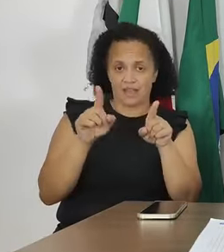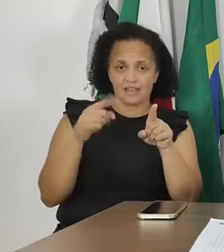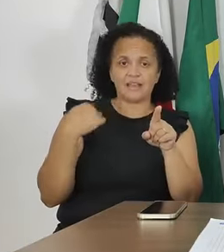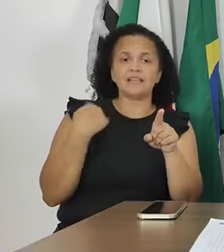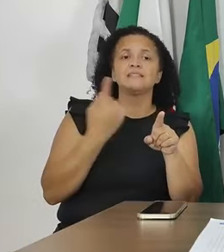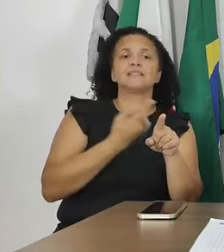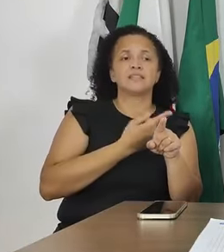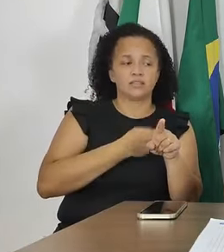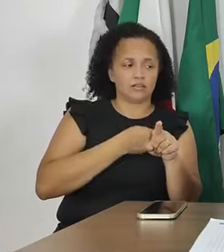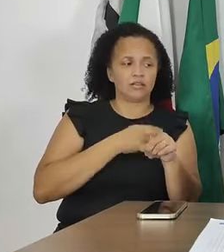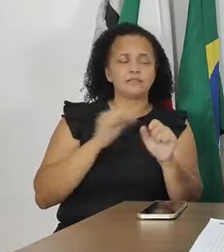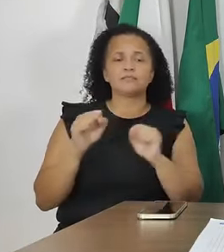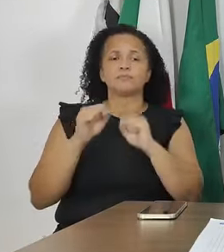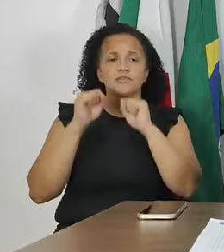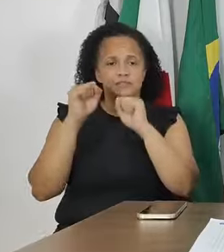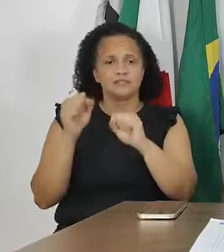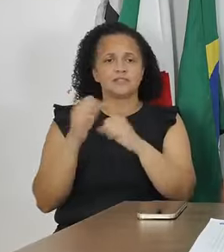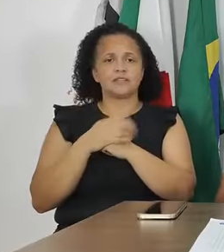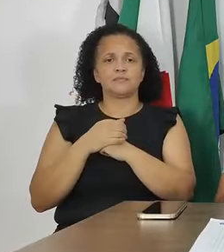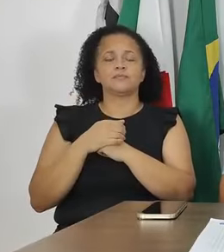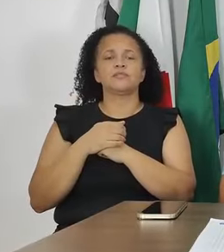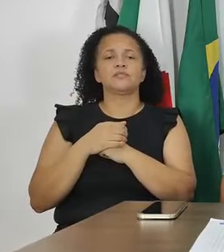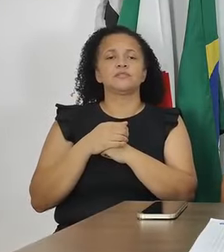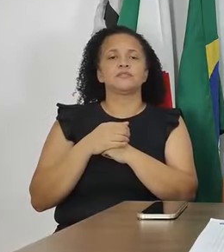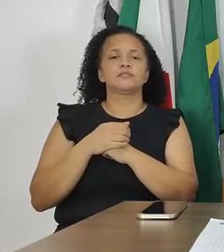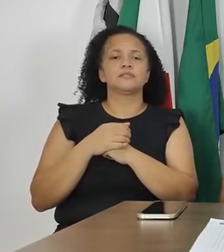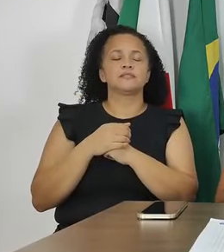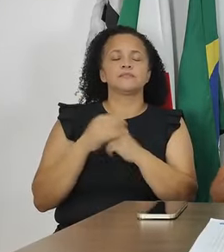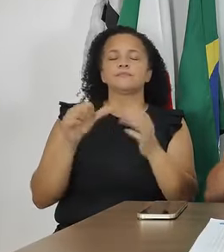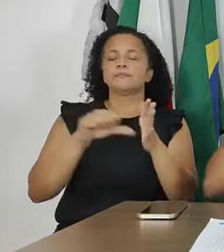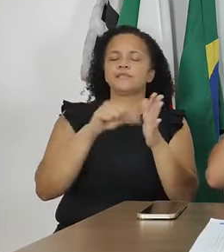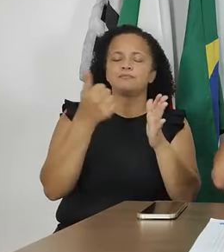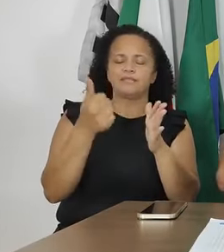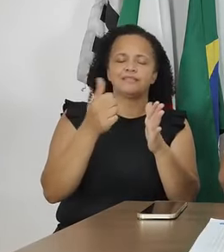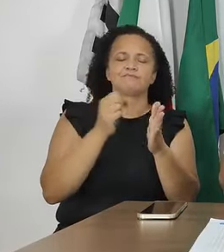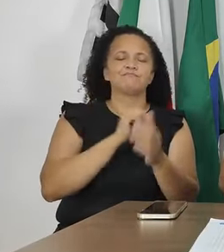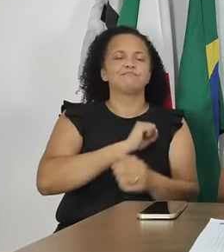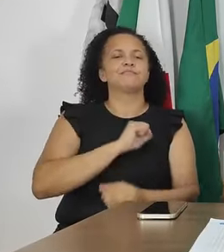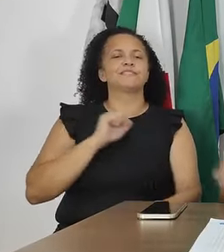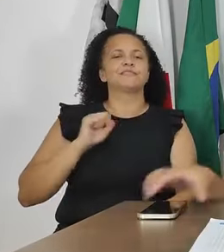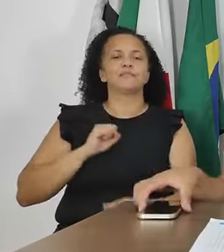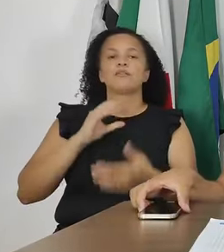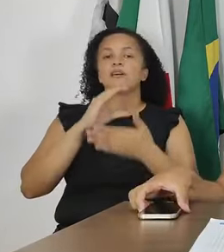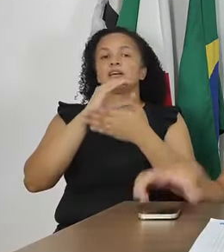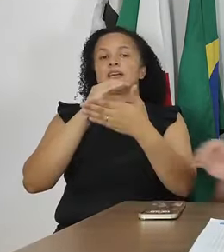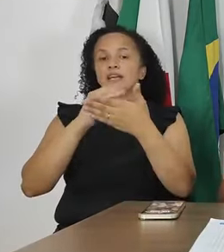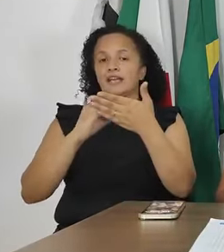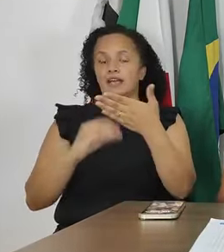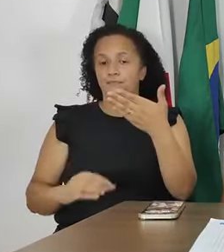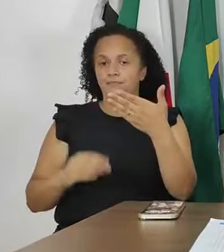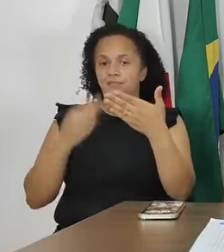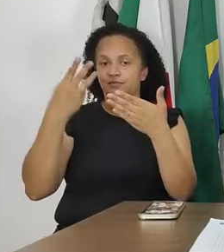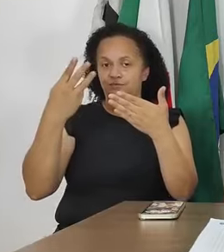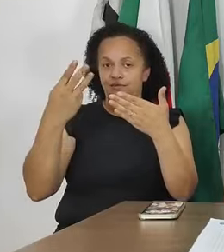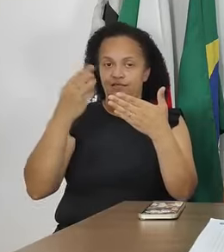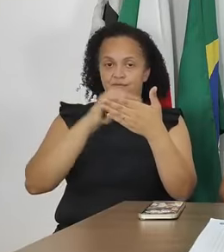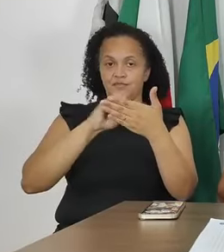ser. Abra lá, 1 Samuel, capítulo 3, versículo 19.